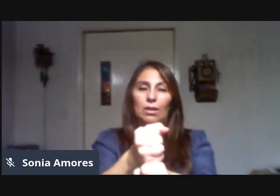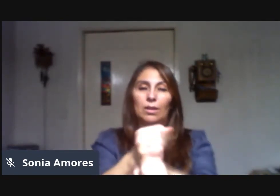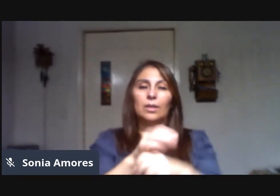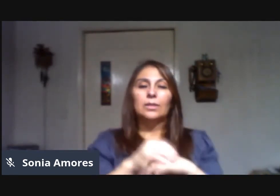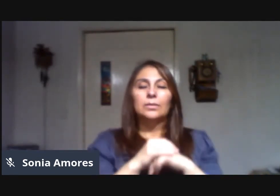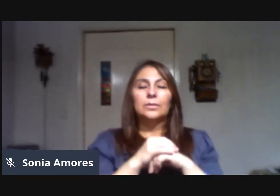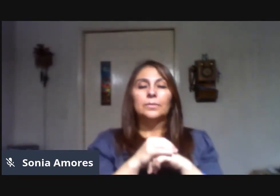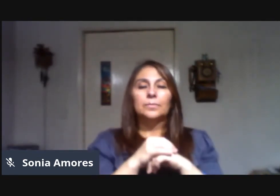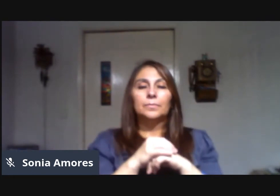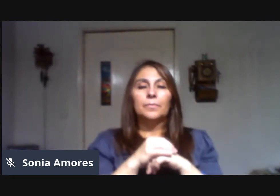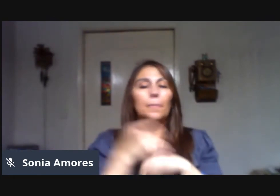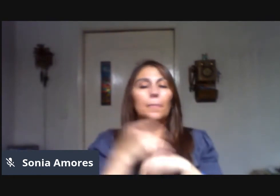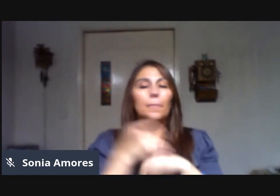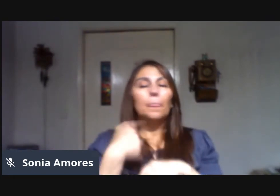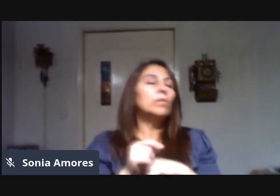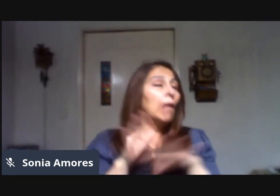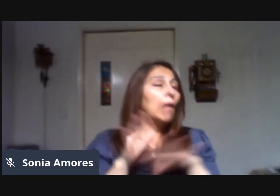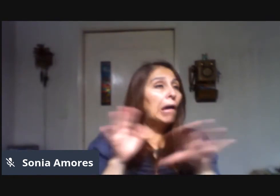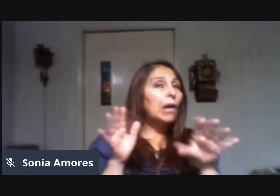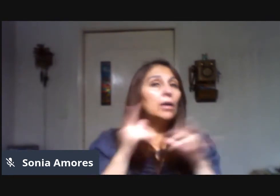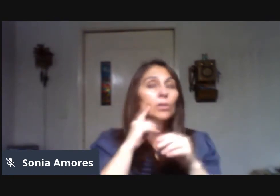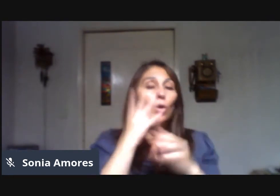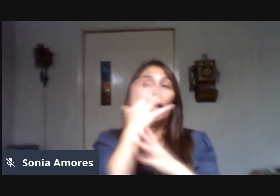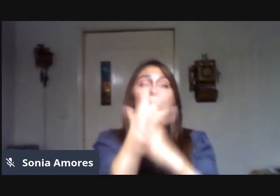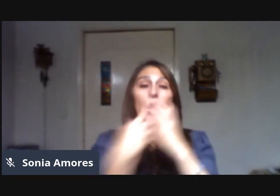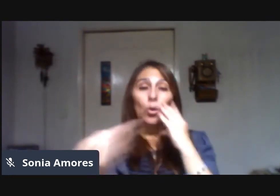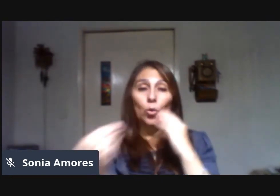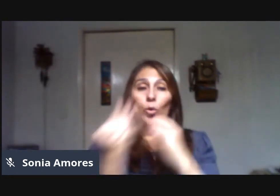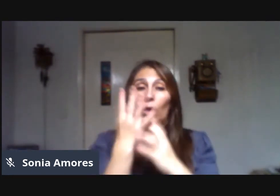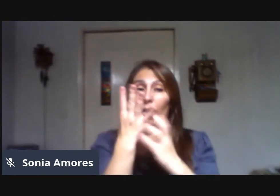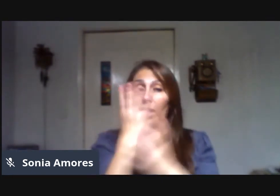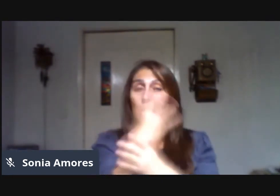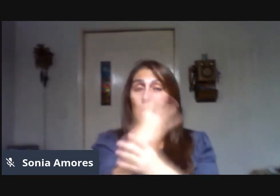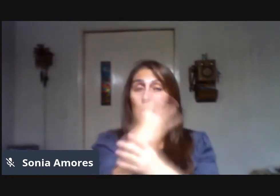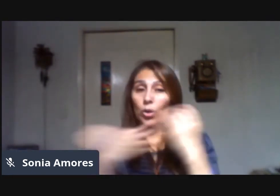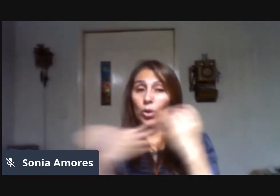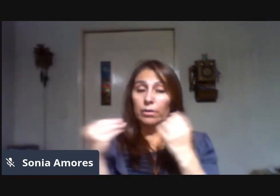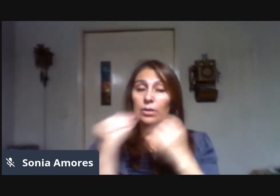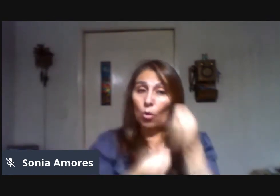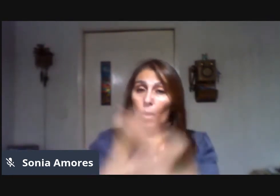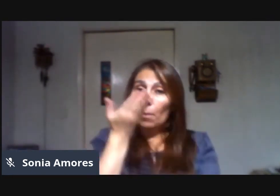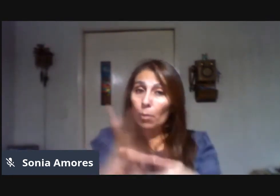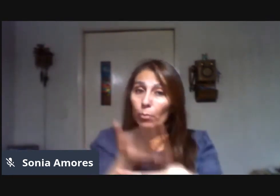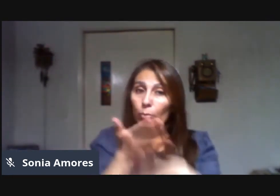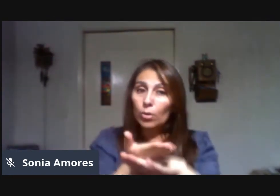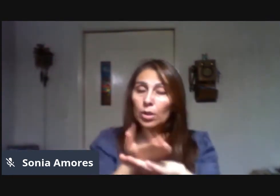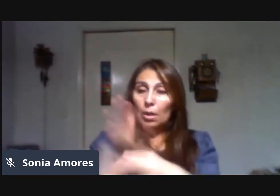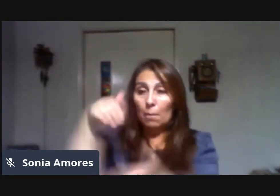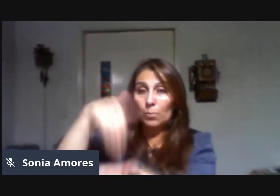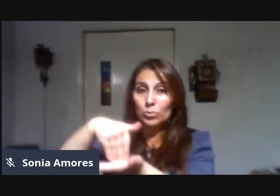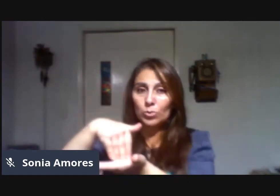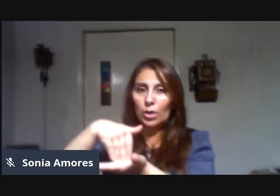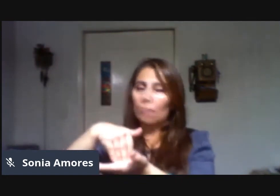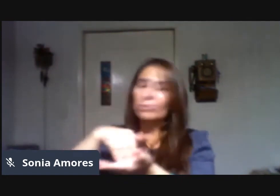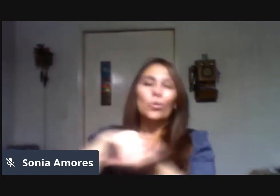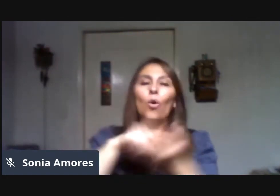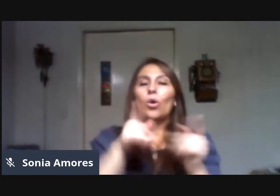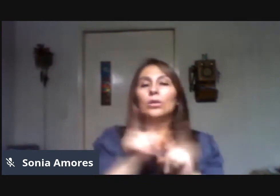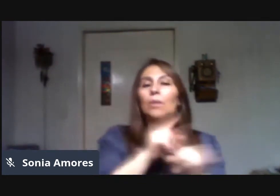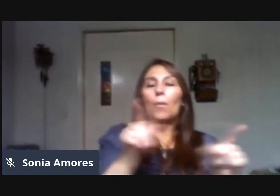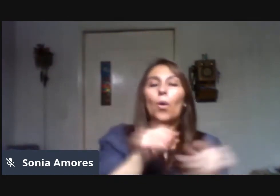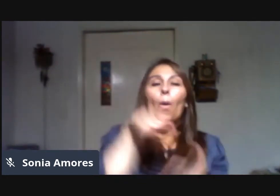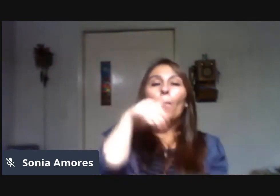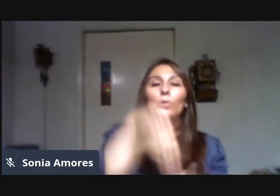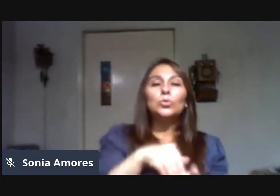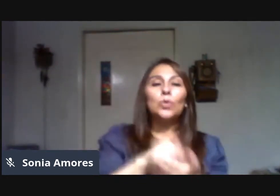comillas, que promueve el neoliberalismo, que casi es inexistente, ni tampoco estoy parado desde lo común que promueve el marxismo, porque en los